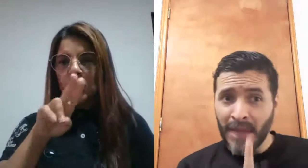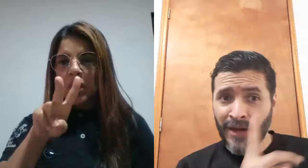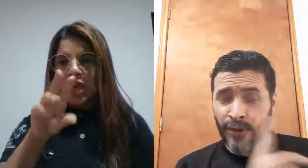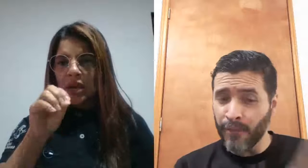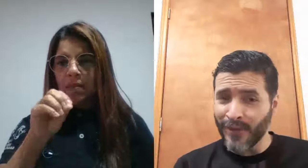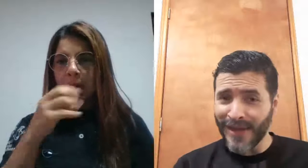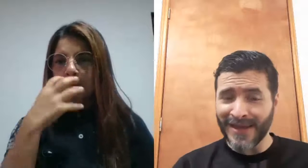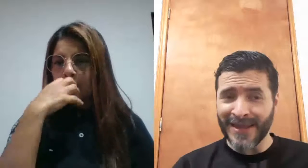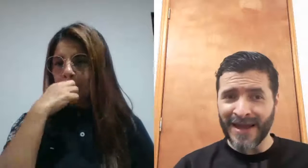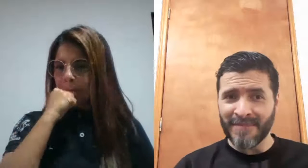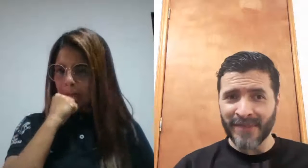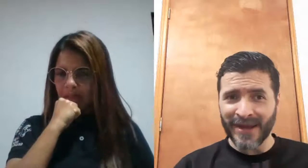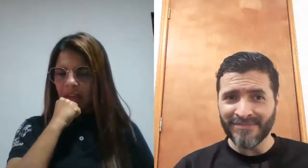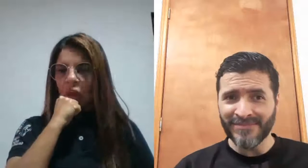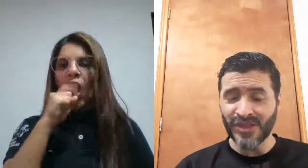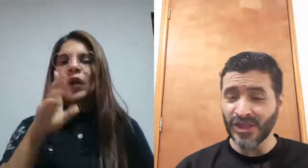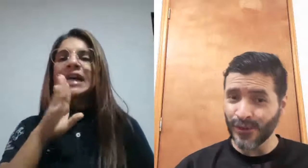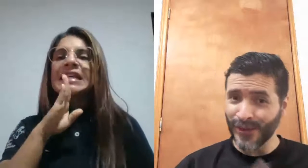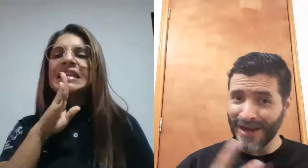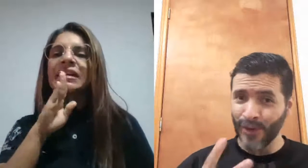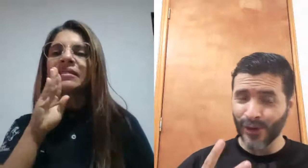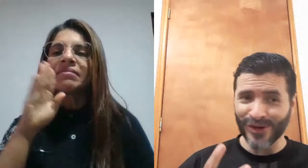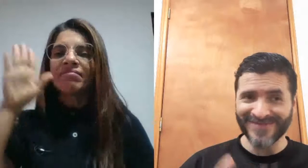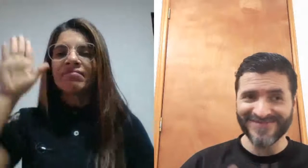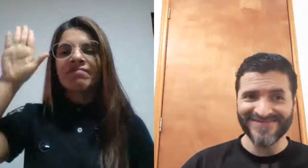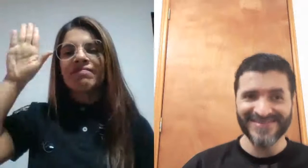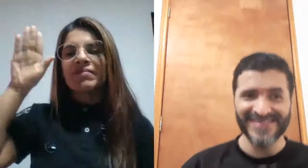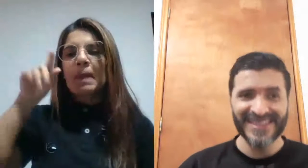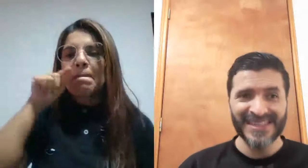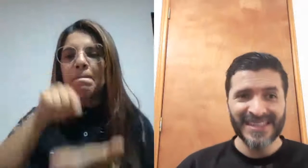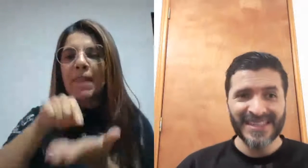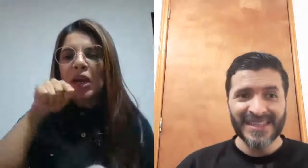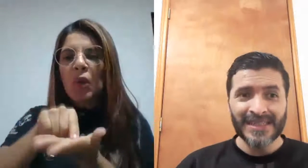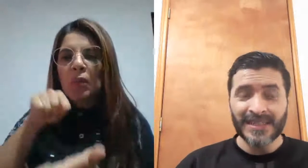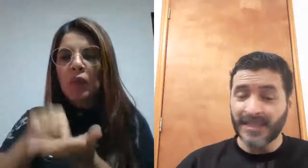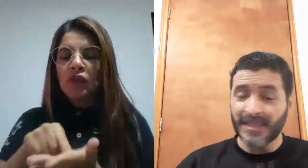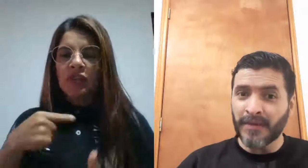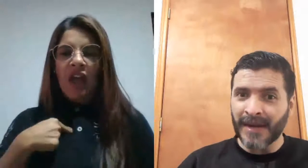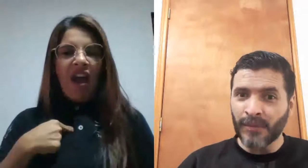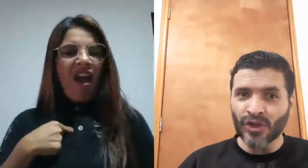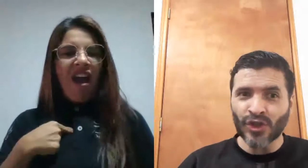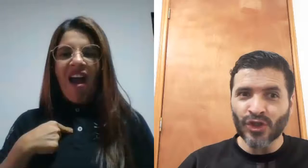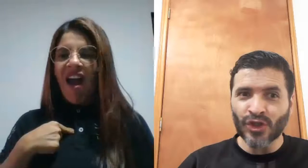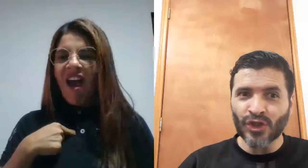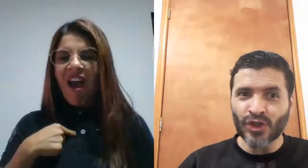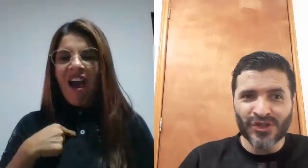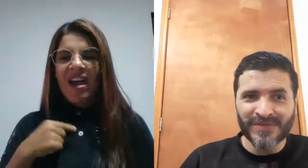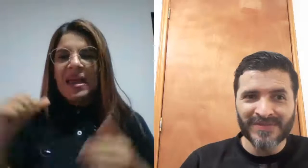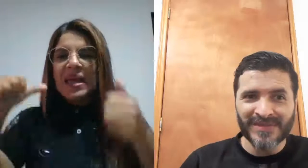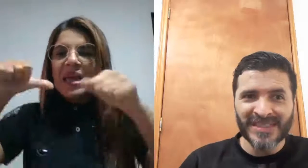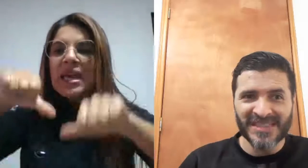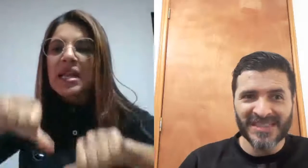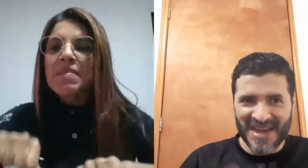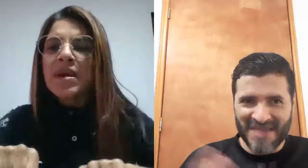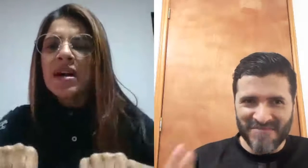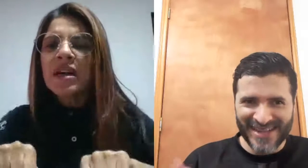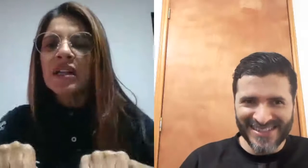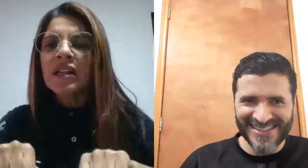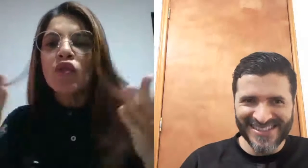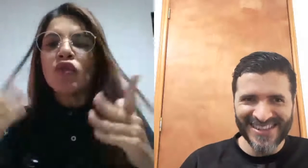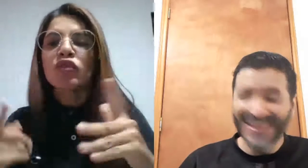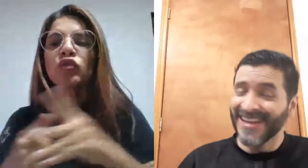Opino que el mal no proviene del hambre, sino del amor. Si viviéramos solos,